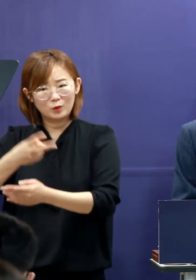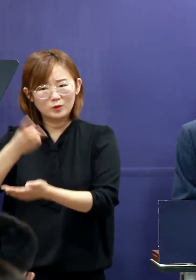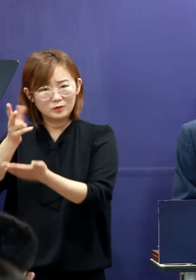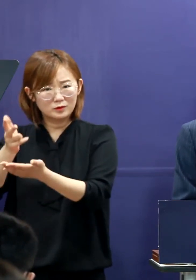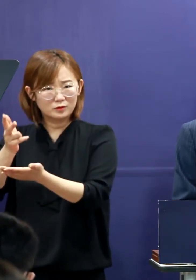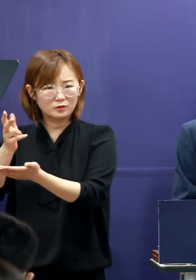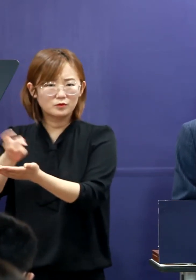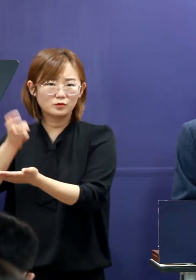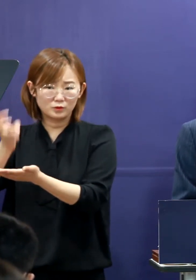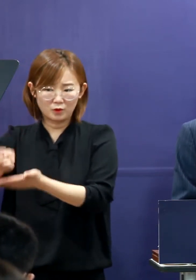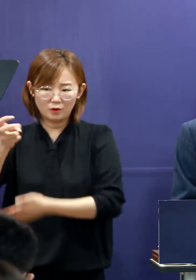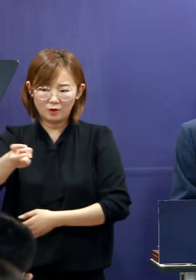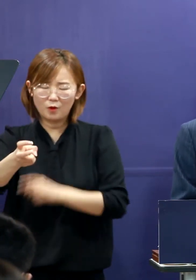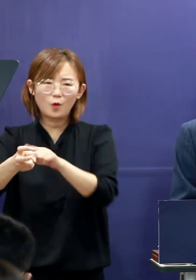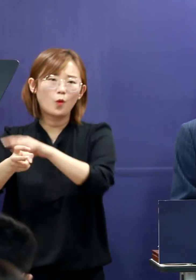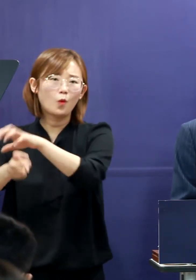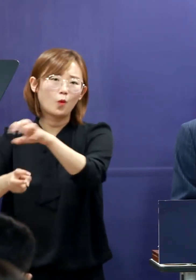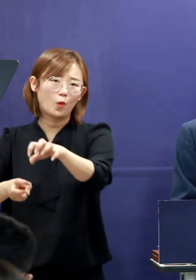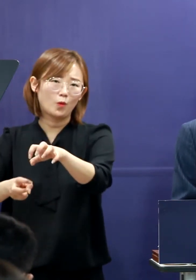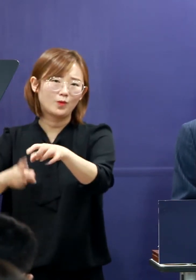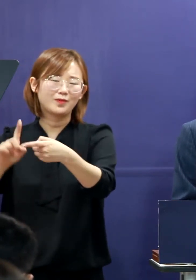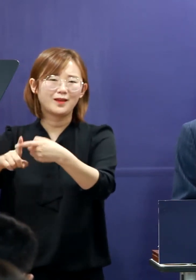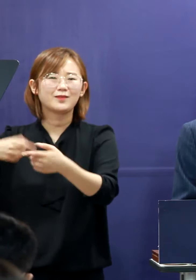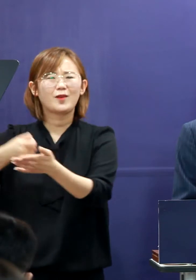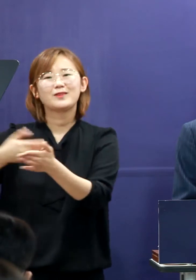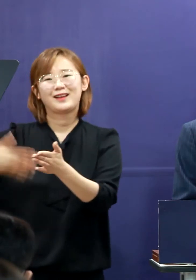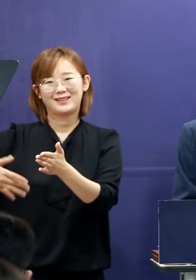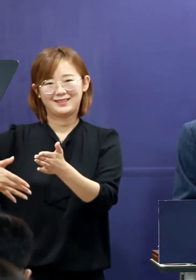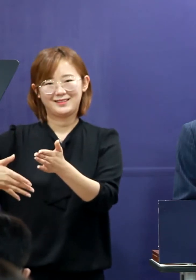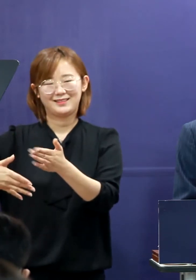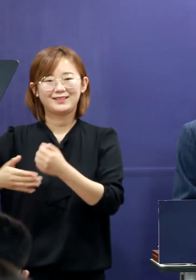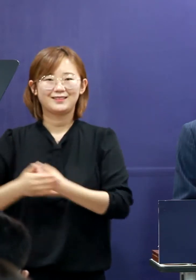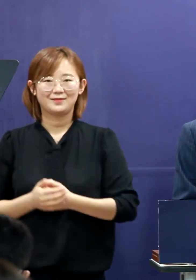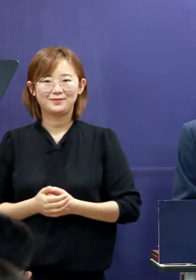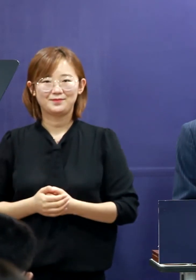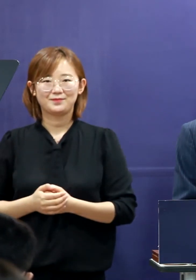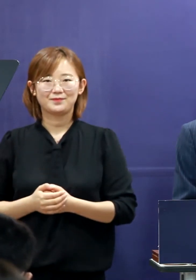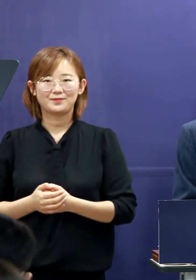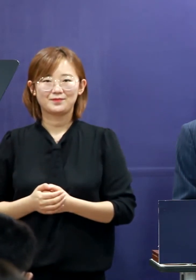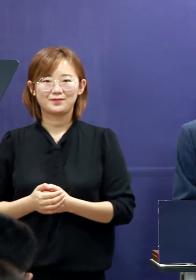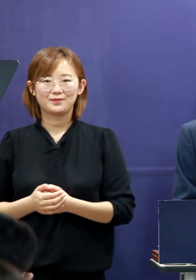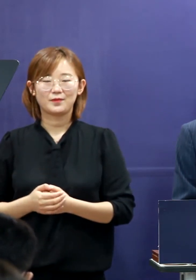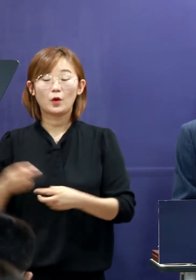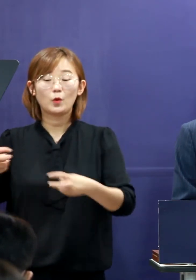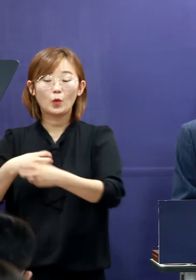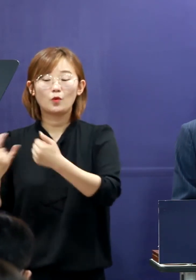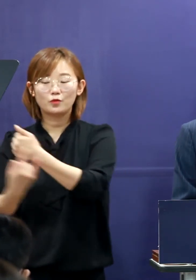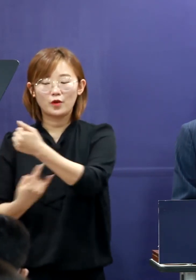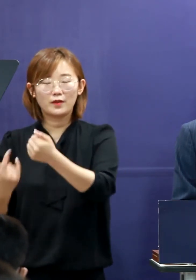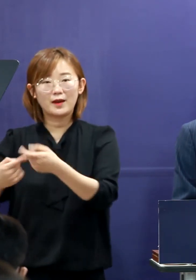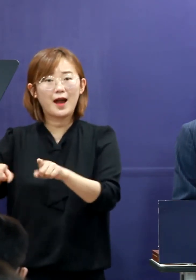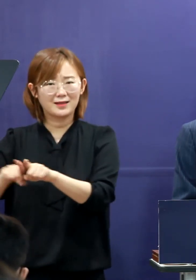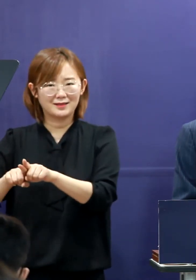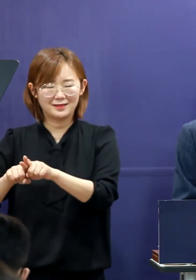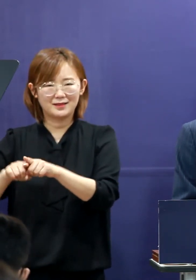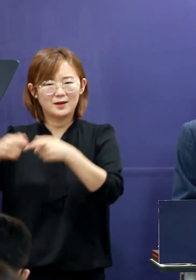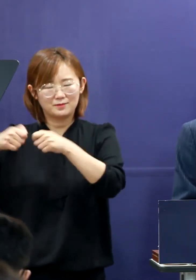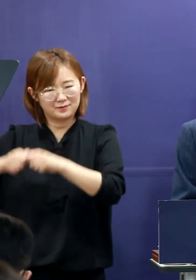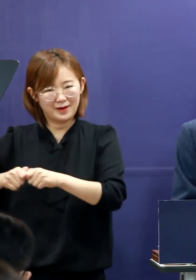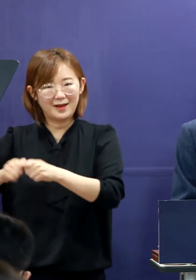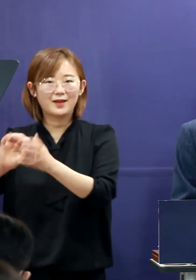부분에 대해서는 지금 대도시권 광역교통위원회하고 지금 실무적으로 협의가 진행되기